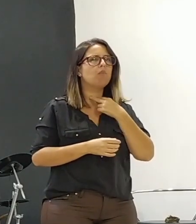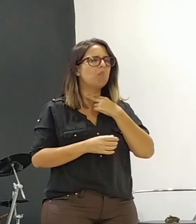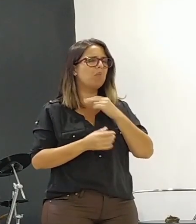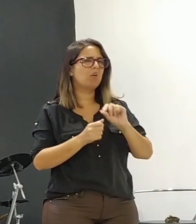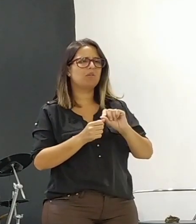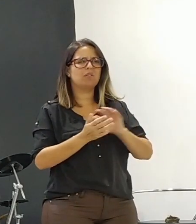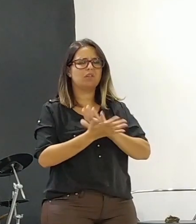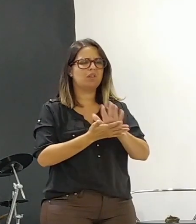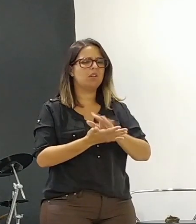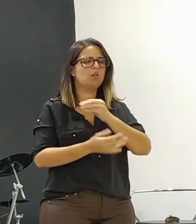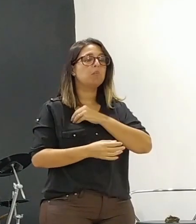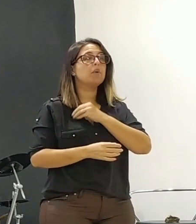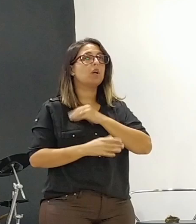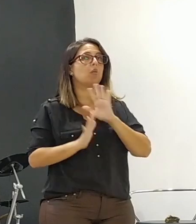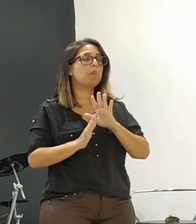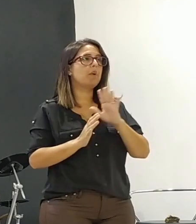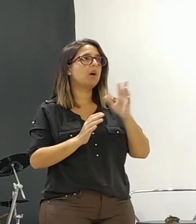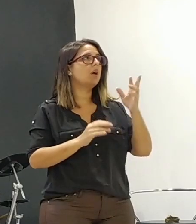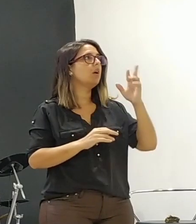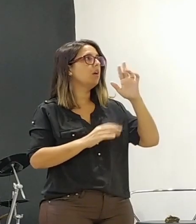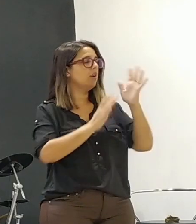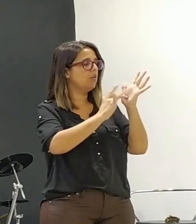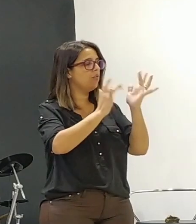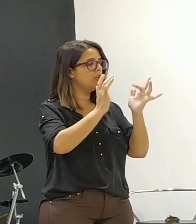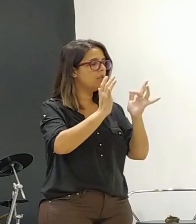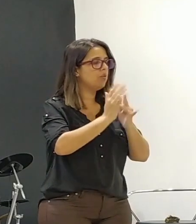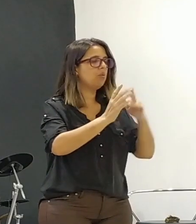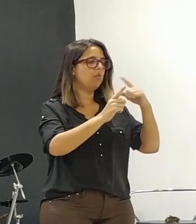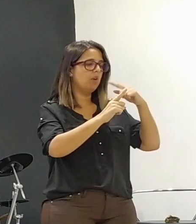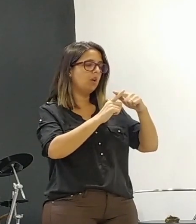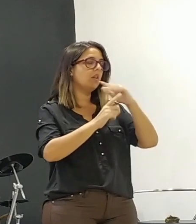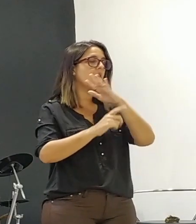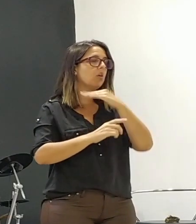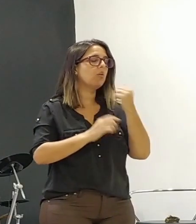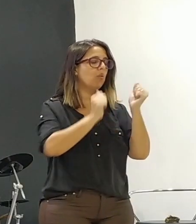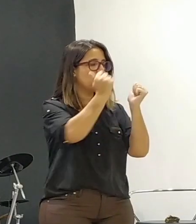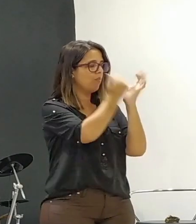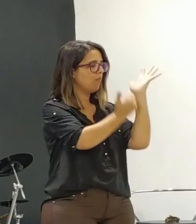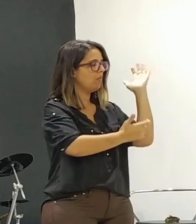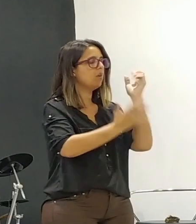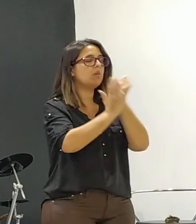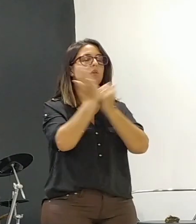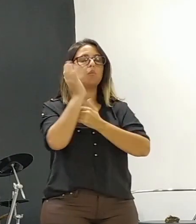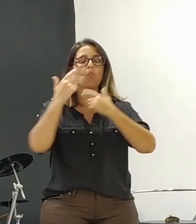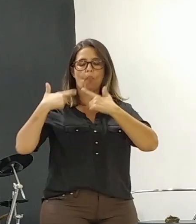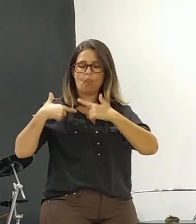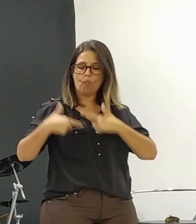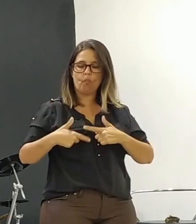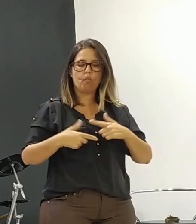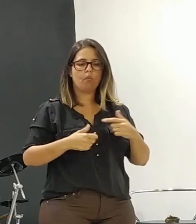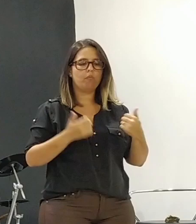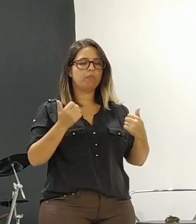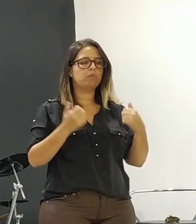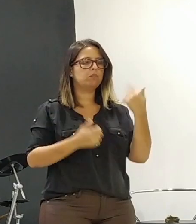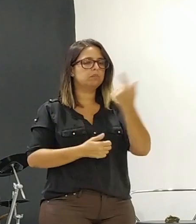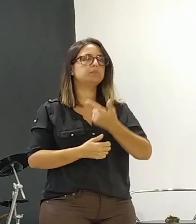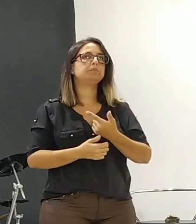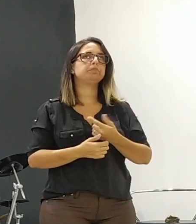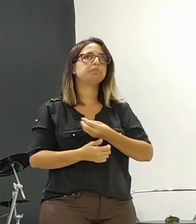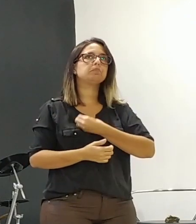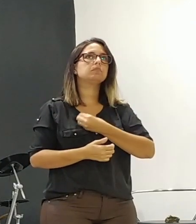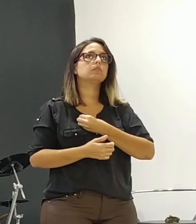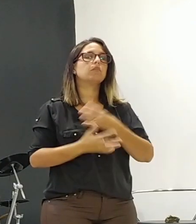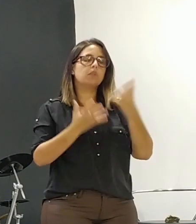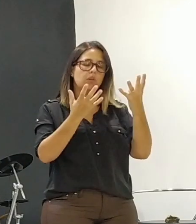já fez na cruz. Quando o sangue dele foi derramado, aleluia, ele me purificou. Quando eu aceitei